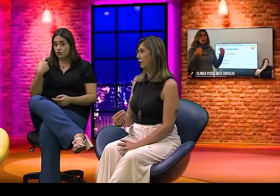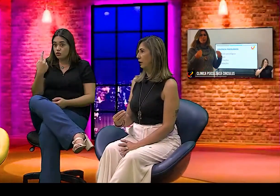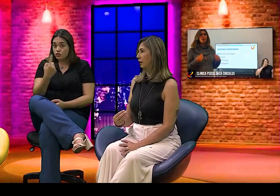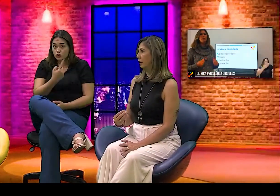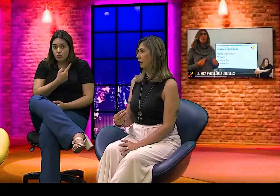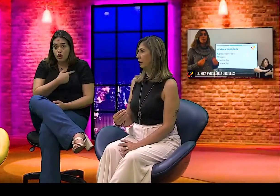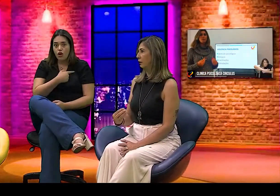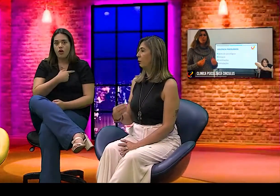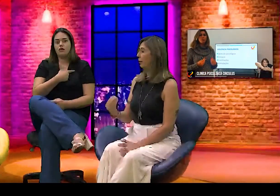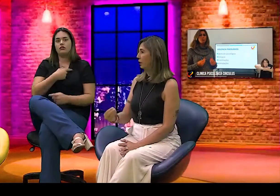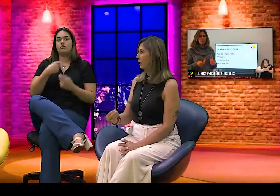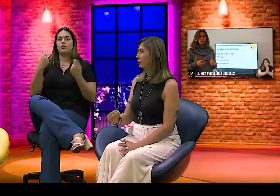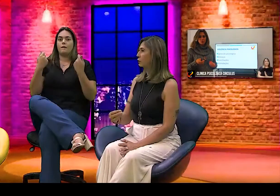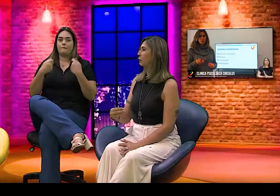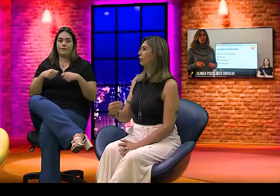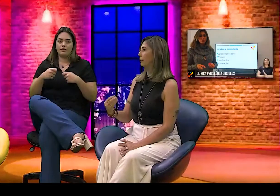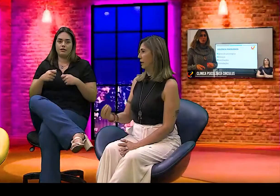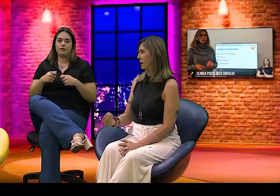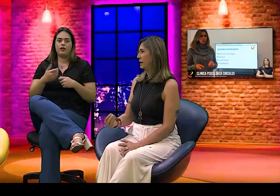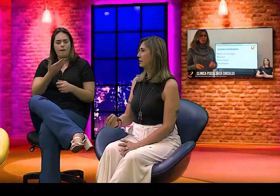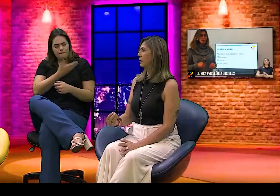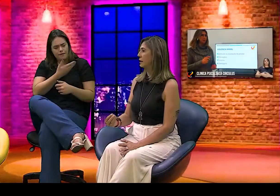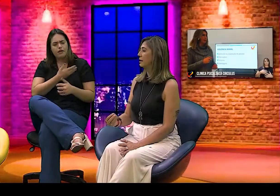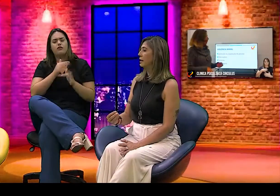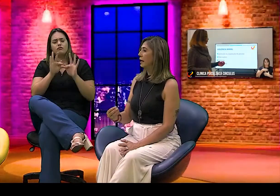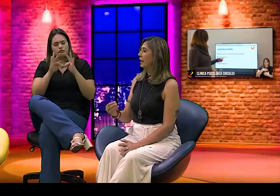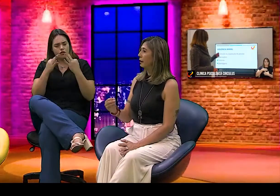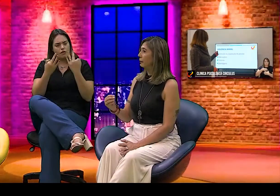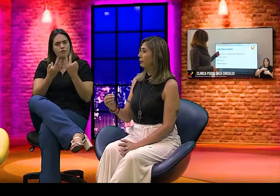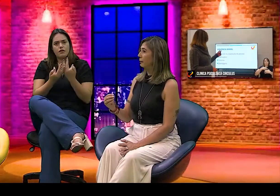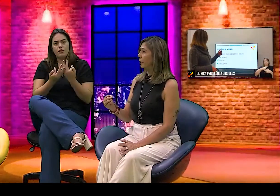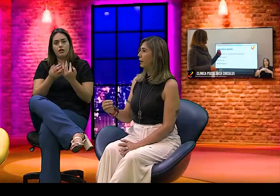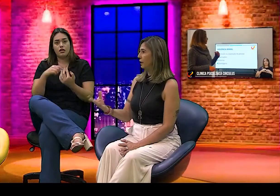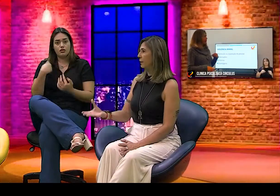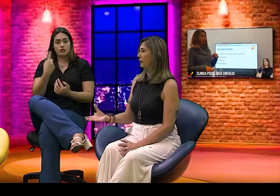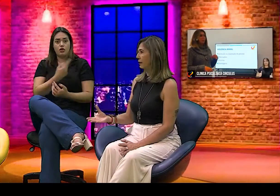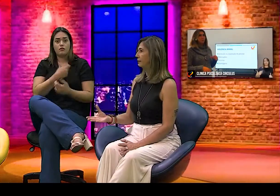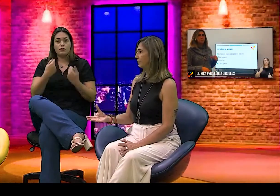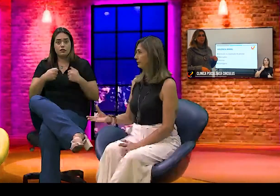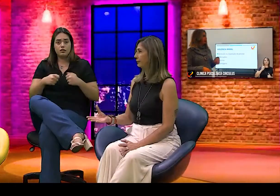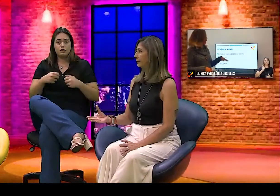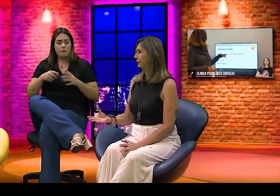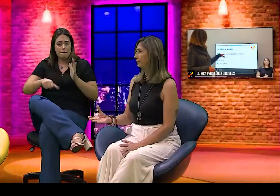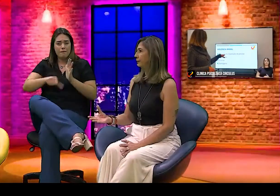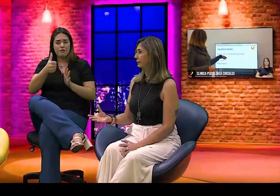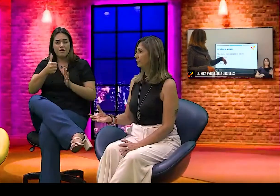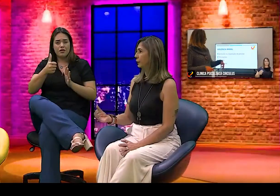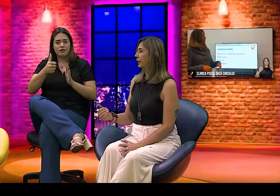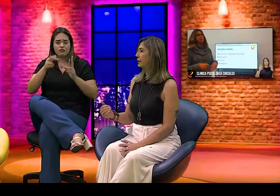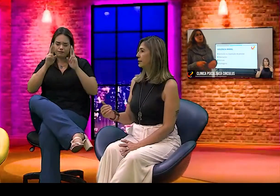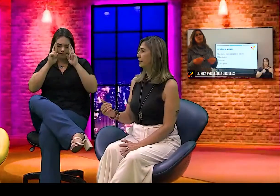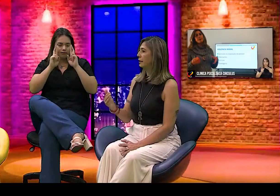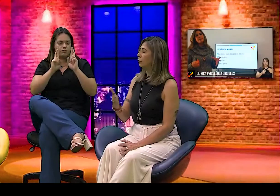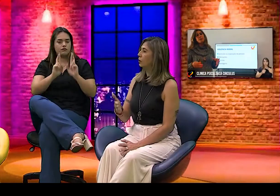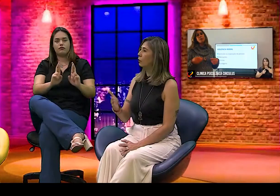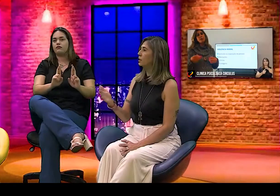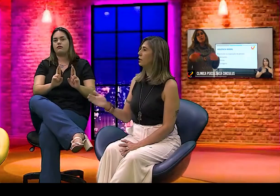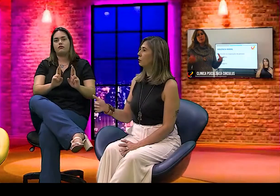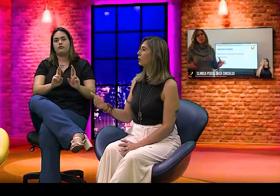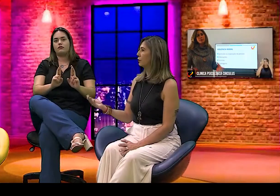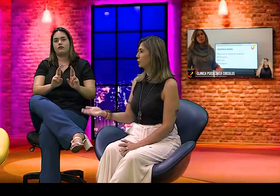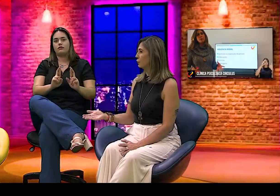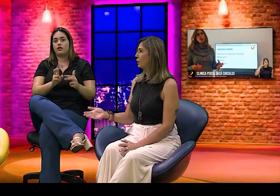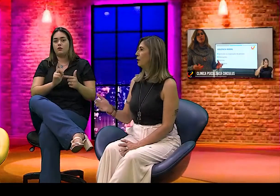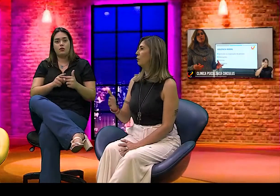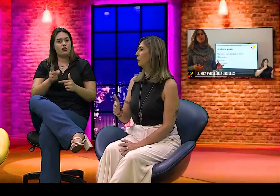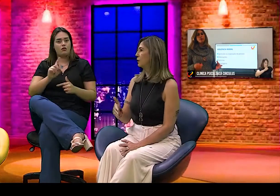precisamos, como amigos, como familiar, né? É, primeiro, respeitar. Porque, assim, nenhuma coisa e nem